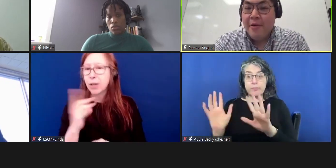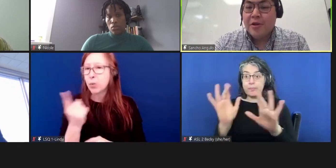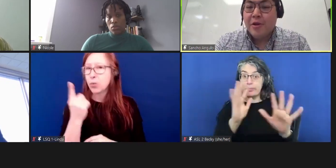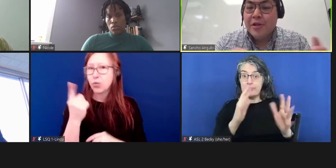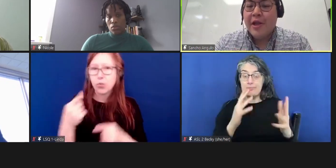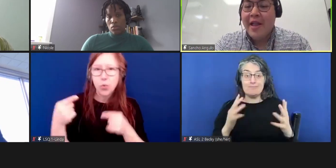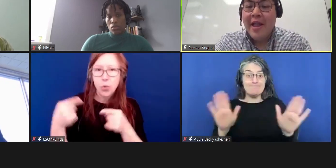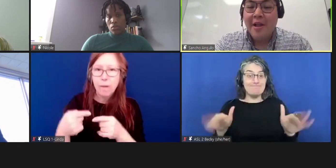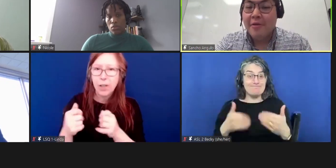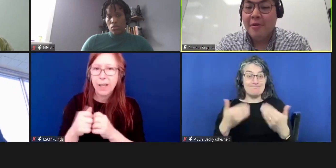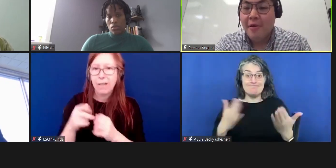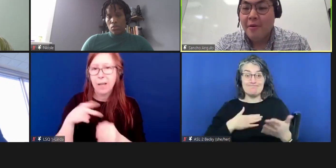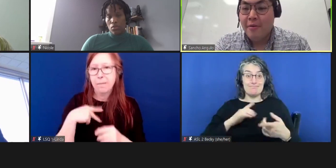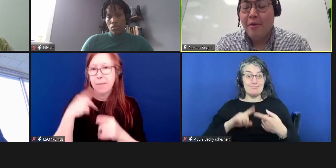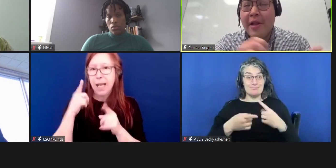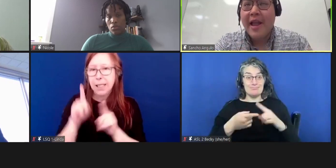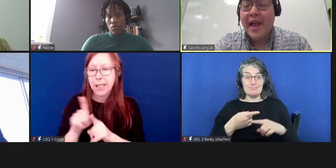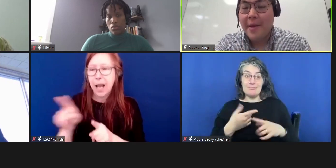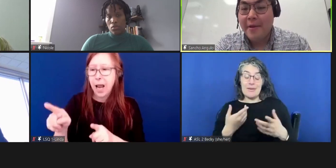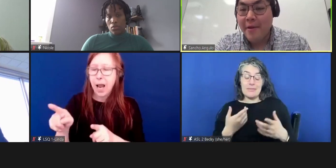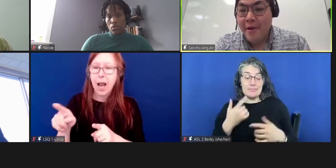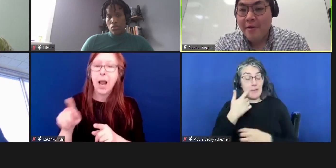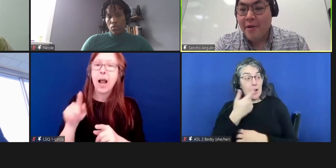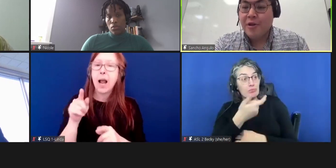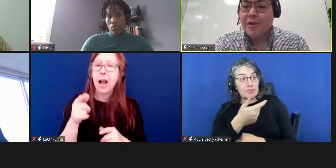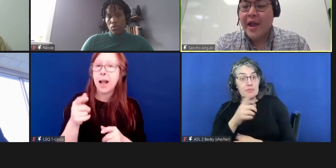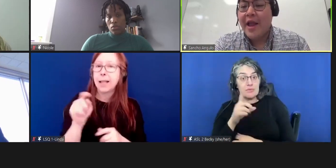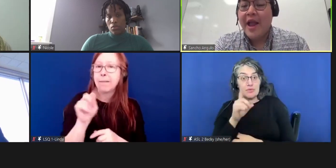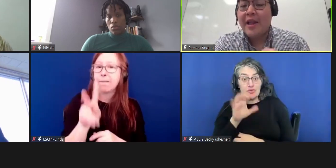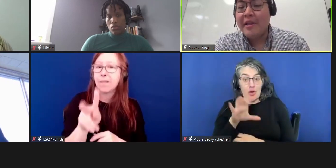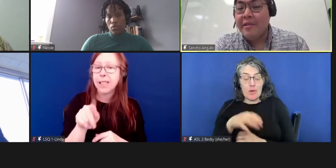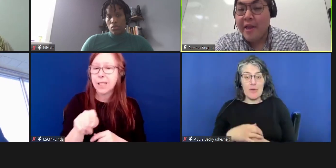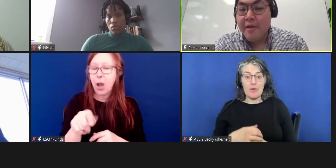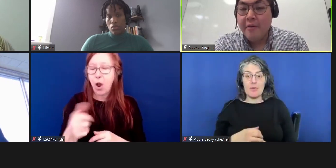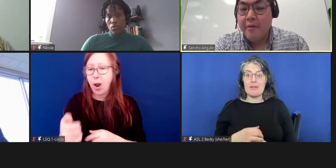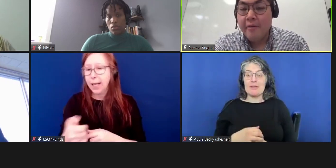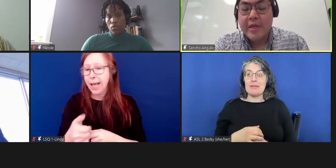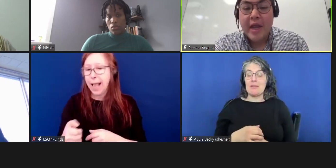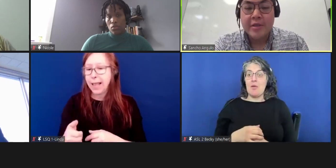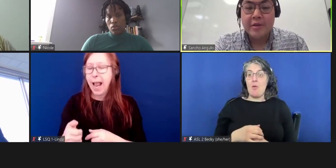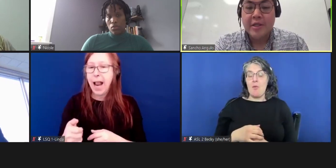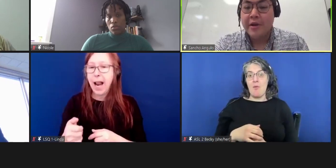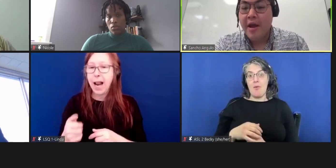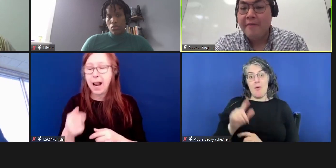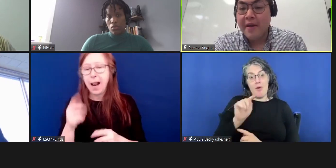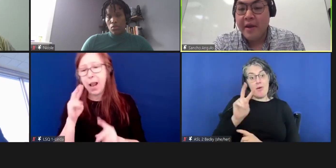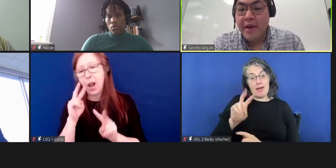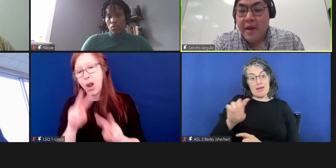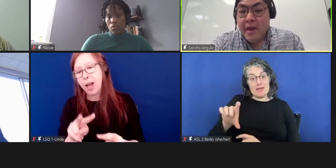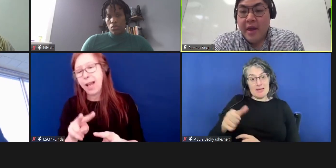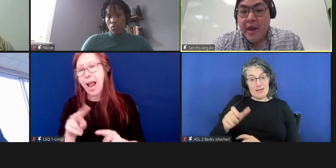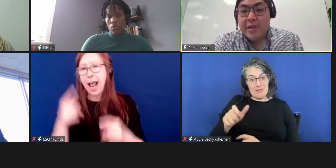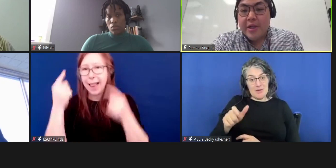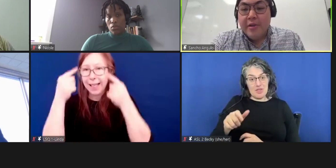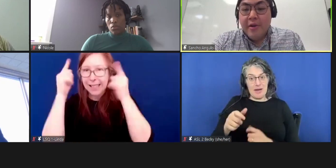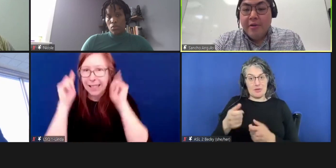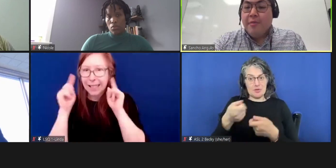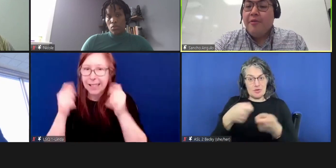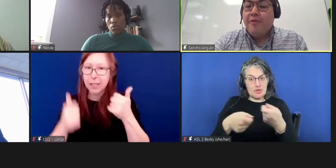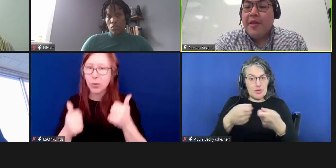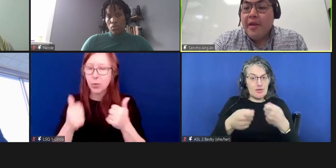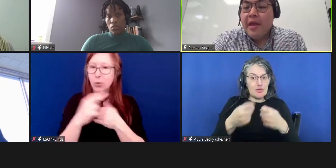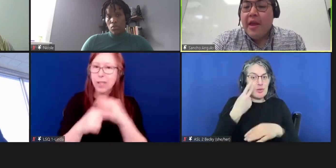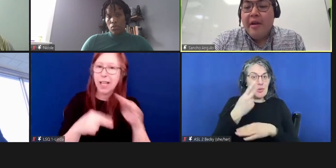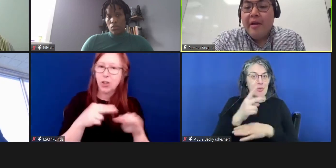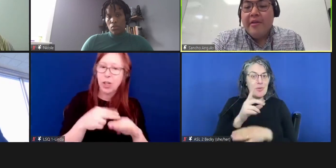sœur entre changer le canal sur les télécommandes, entre changer le canal Disney ou National Geographic. Et j'ai le don de